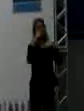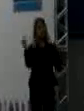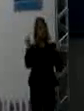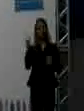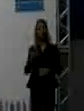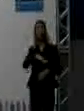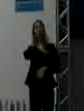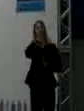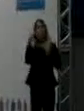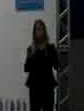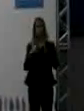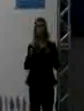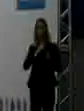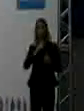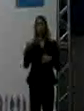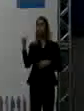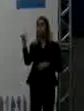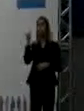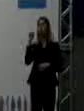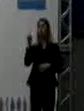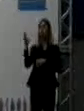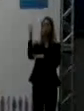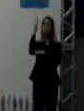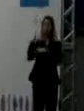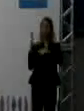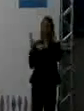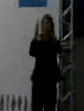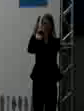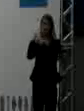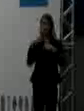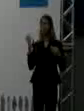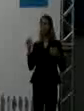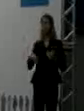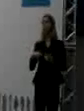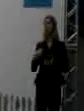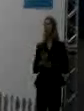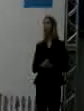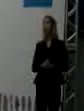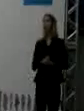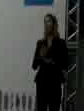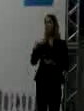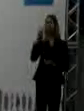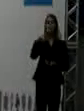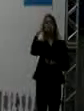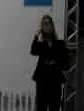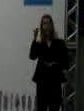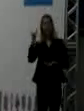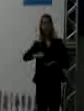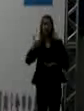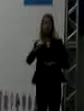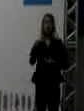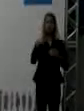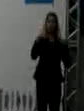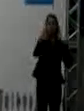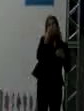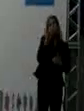que eu queria levantar, que sempre foi uma bandeira importante, e eu não sei avaliar hoje se a proporção está